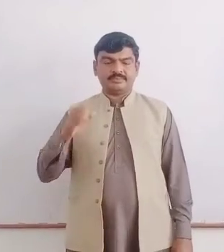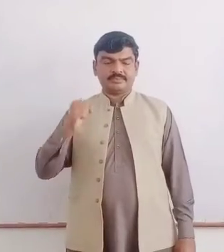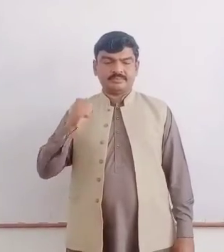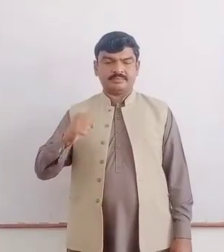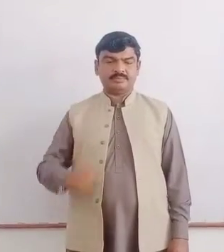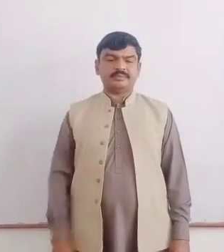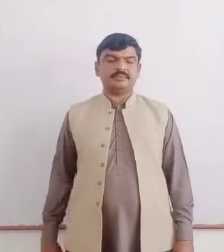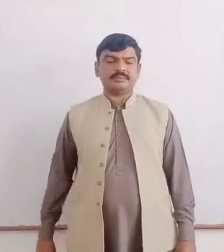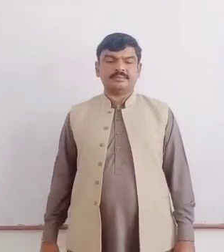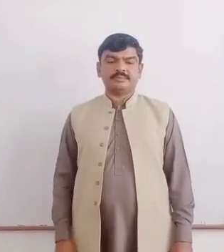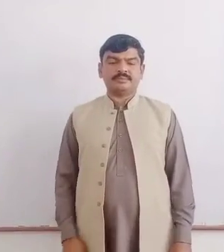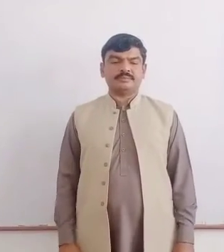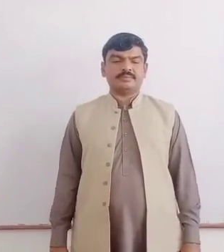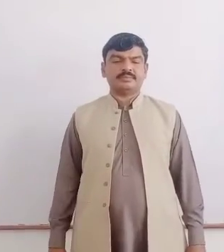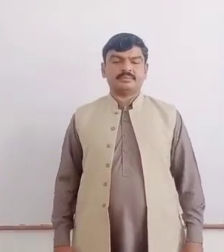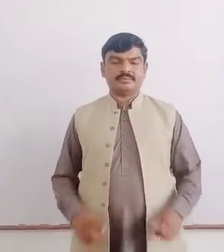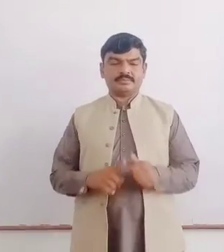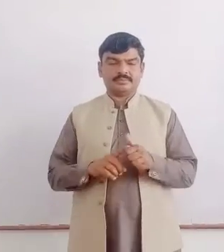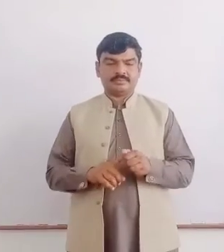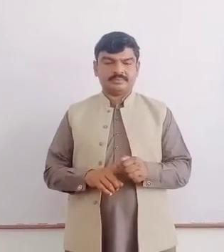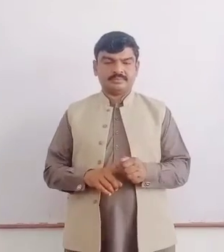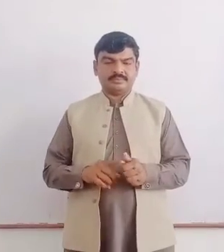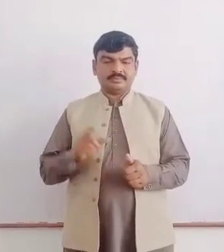मुस्तकिल, मुस्तकिल मिजाज,